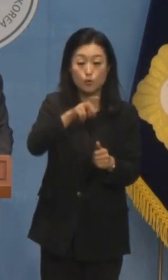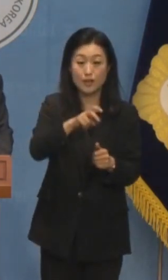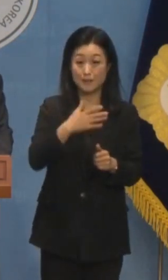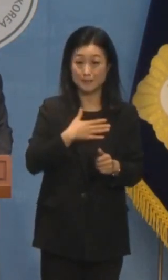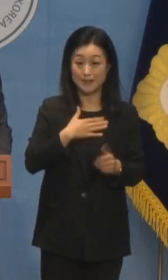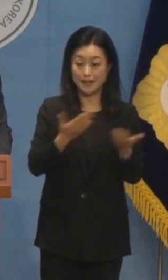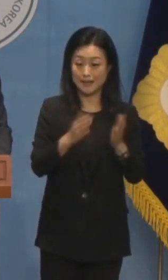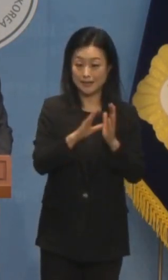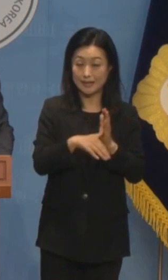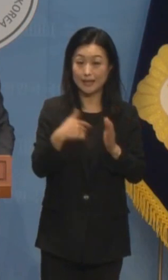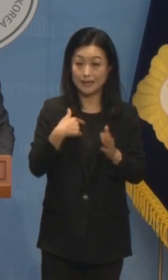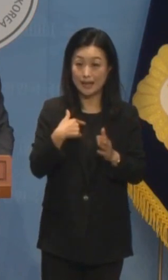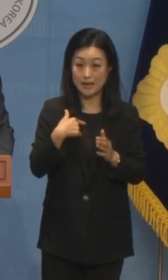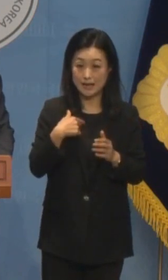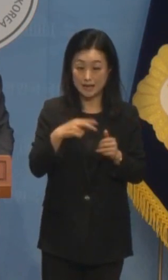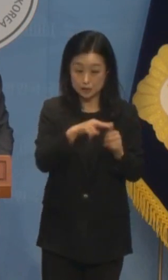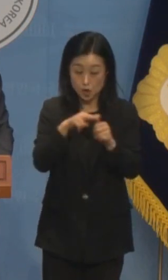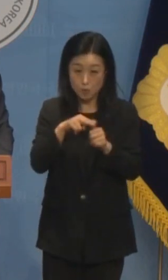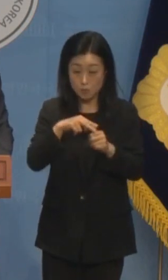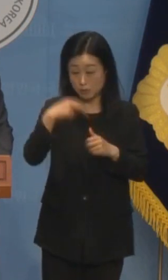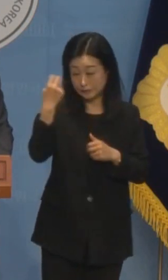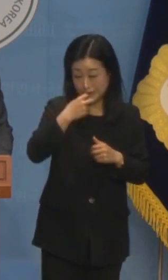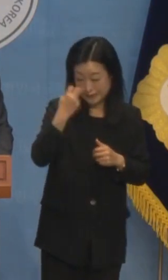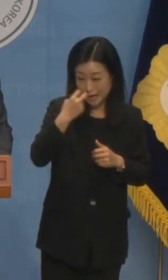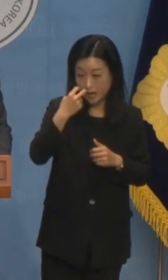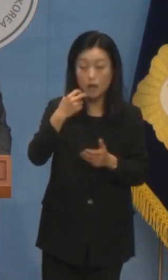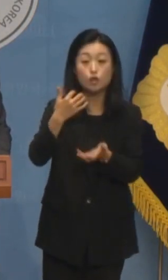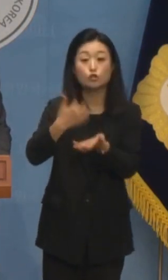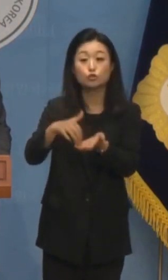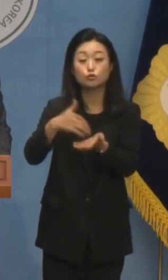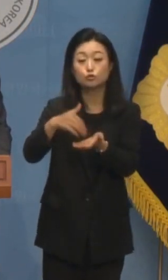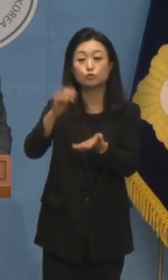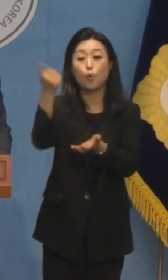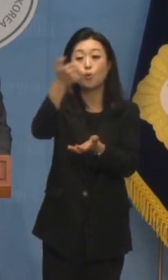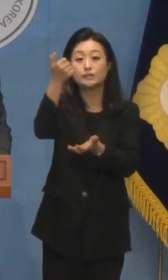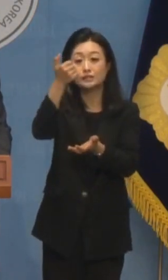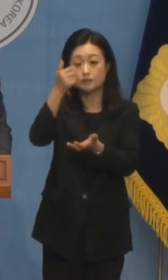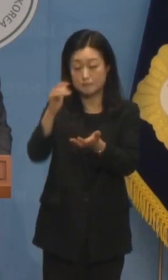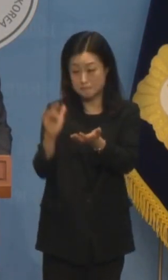국정원이 교육감 시절 저를 사찰했다는 50건도 넘는